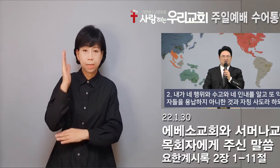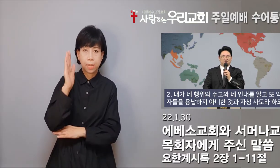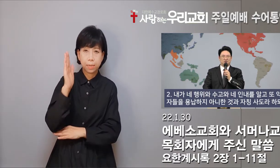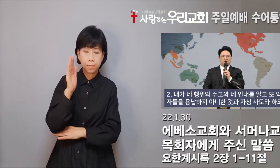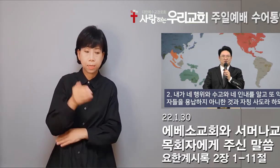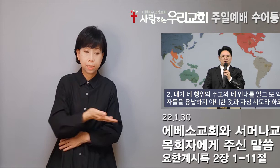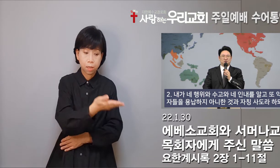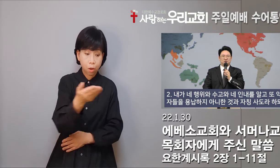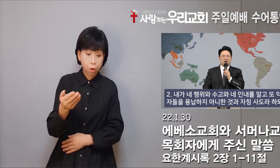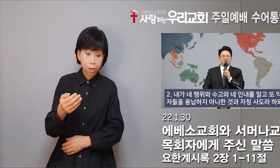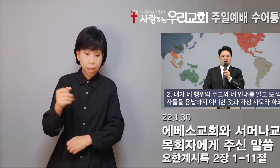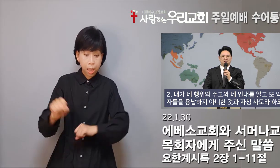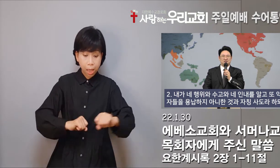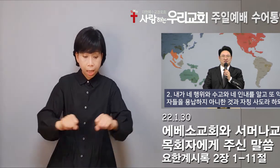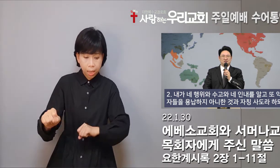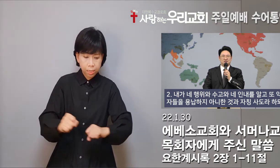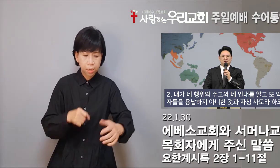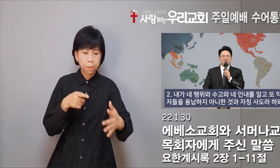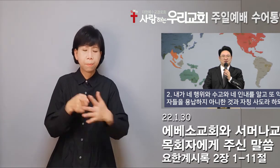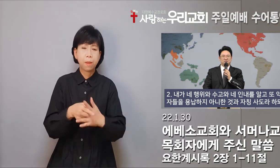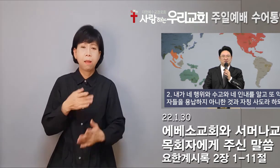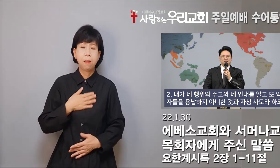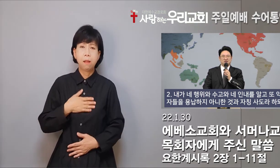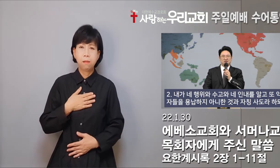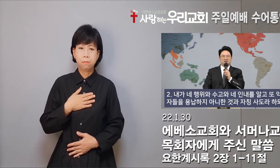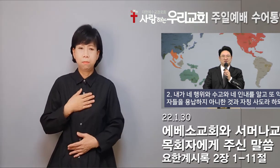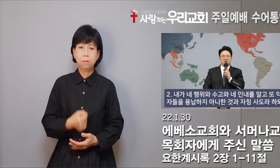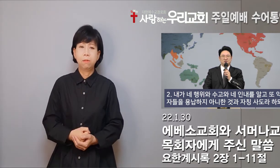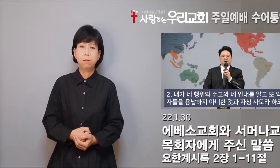인내를 알고 또 악한 자들을